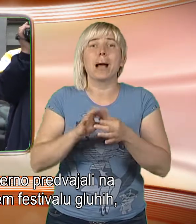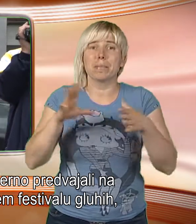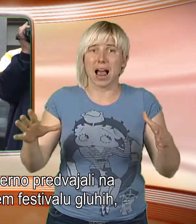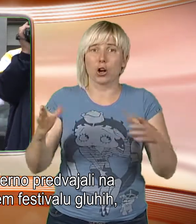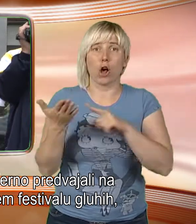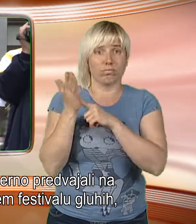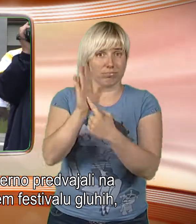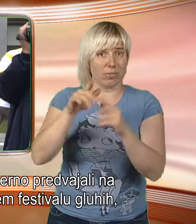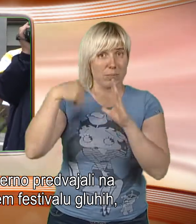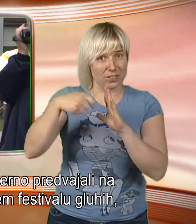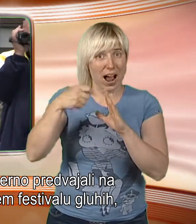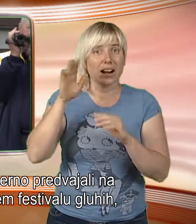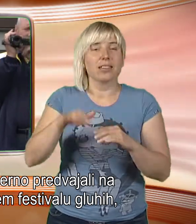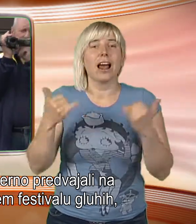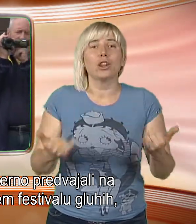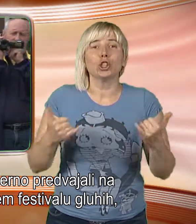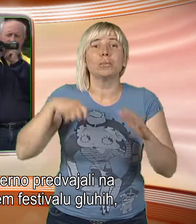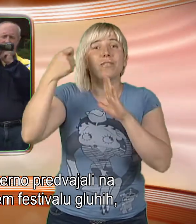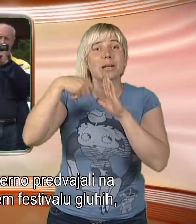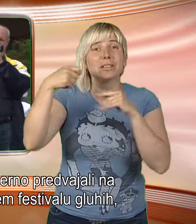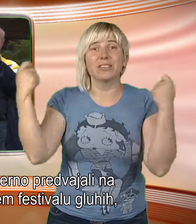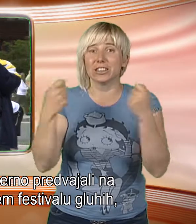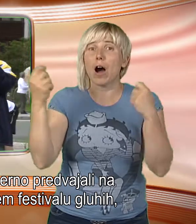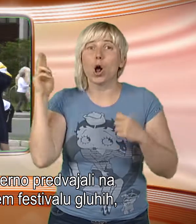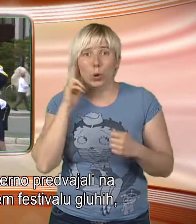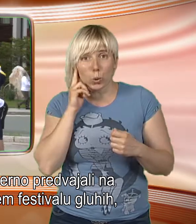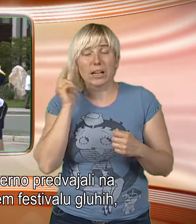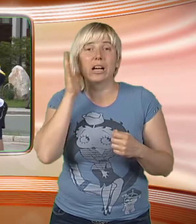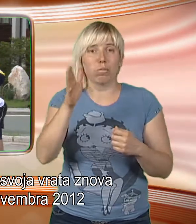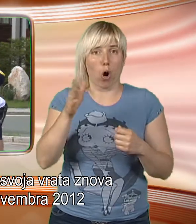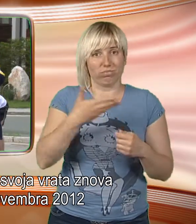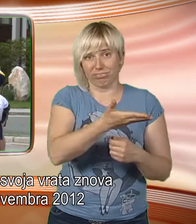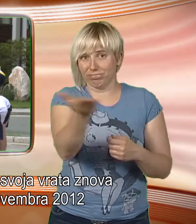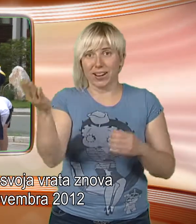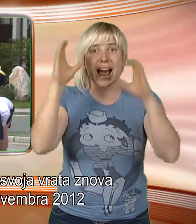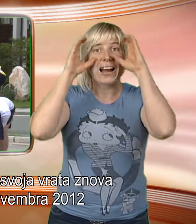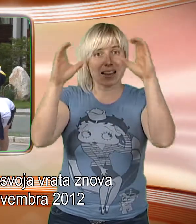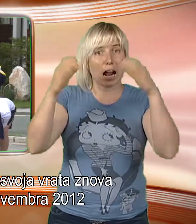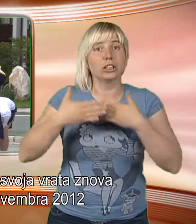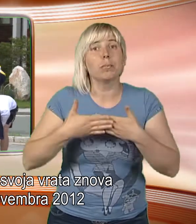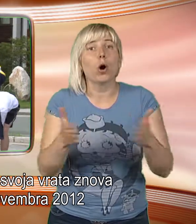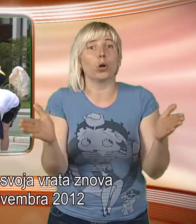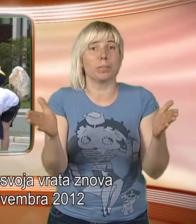na letošnjem filmskem festivalu gluhih, ki bo gledalcem svoja vrata znova odprl 17.